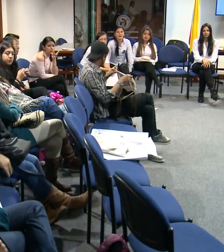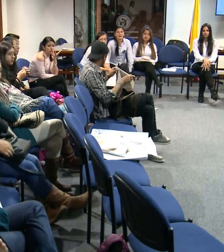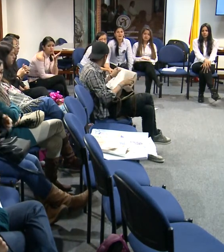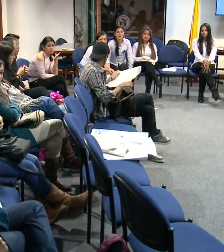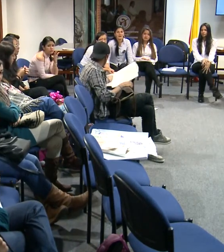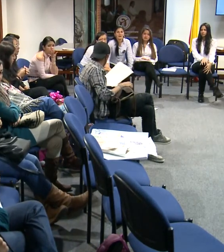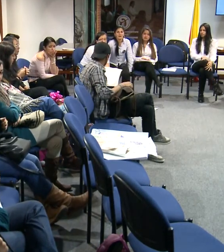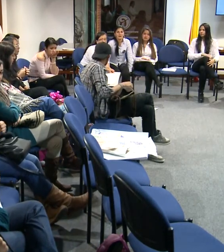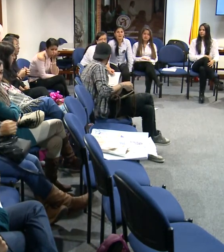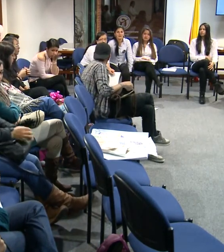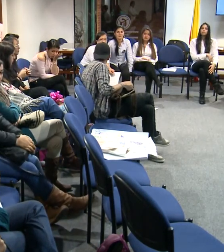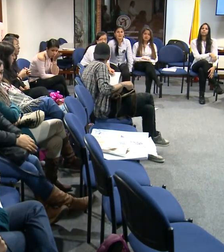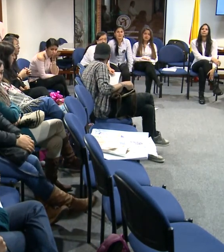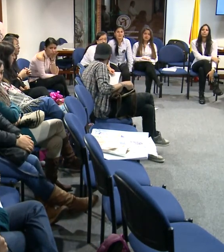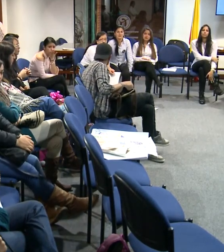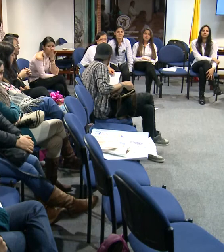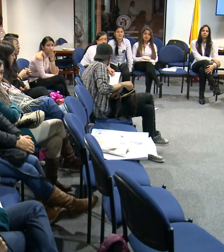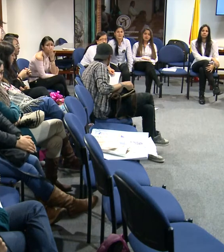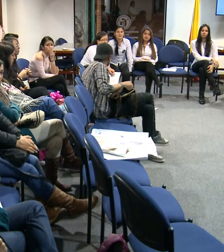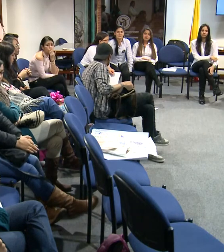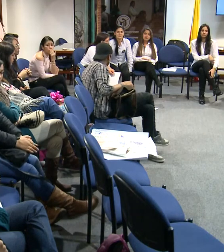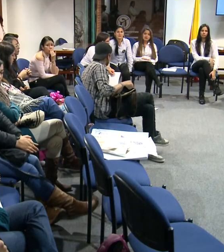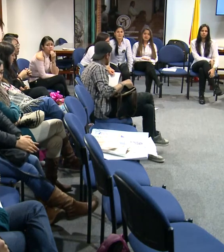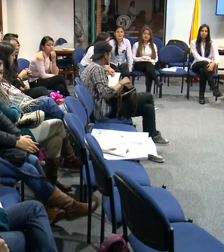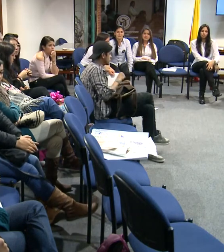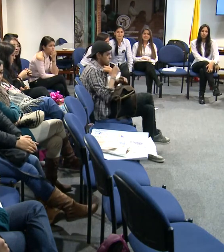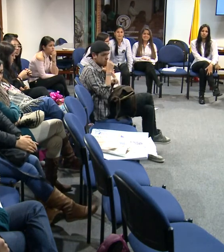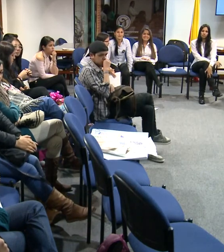eso. Yo tengo dos preguntas.